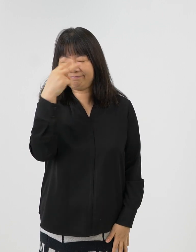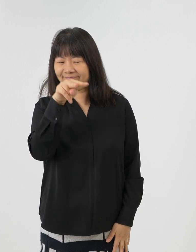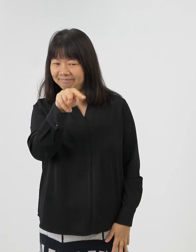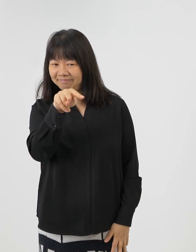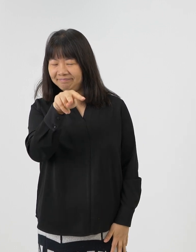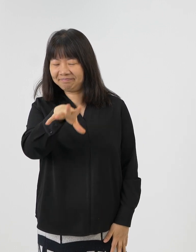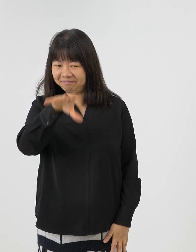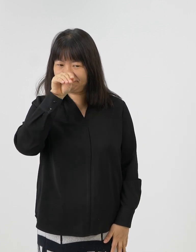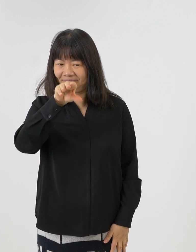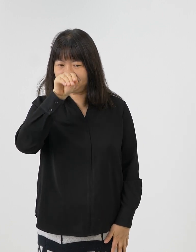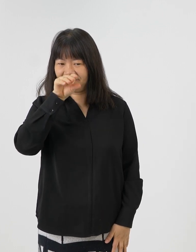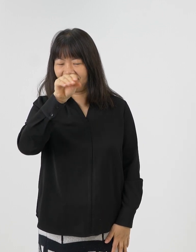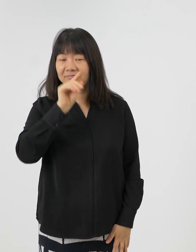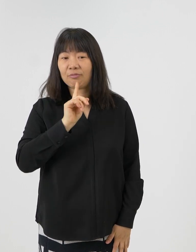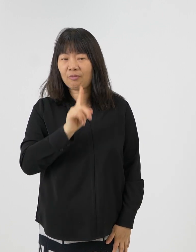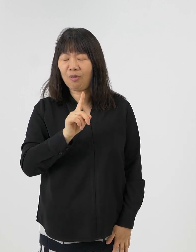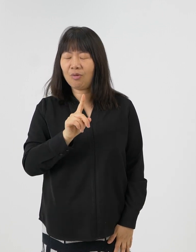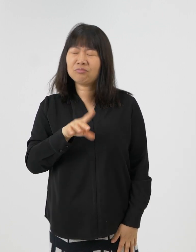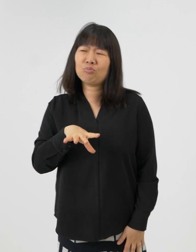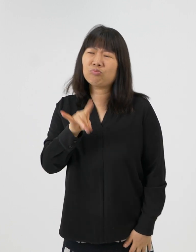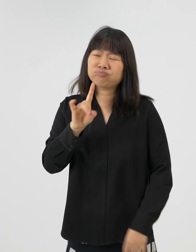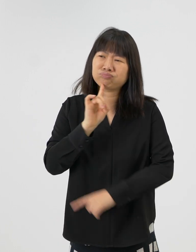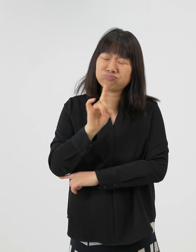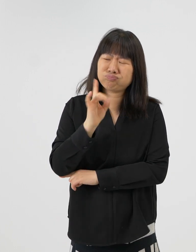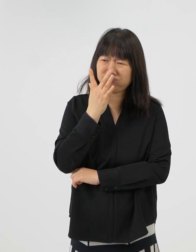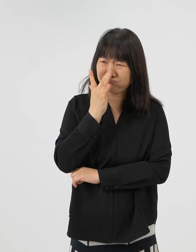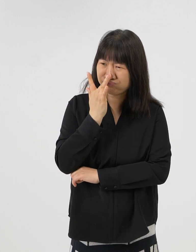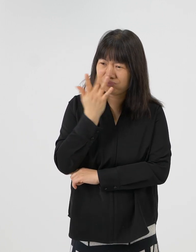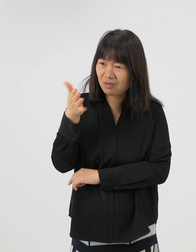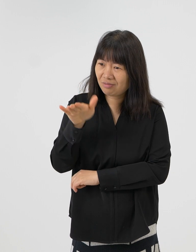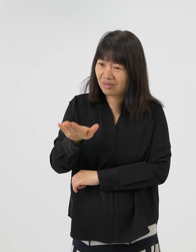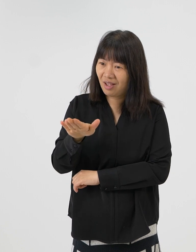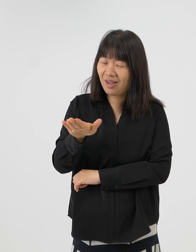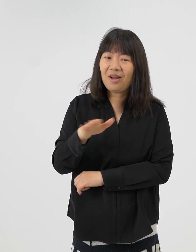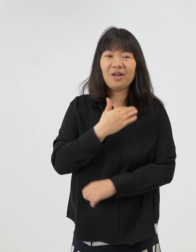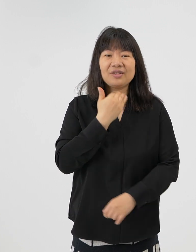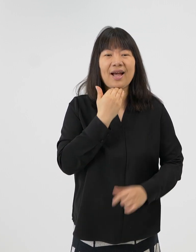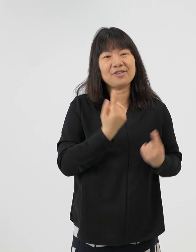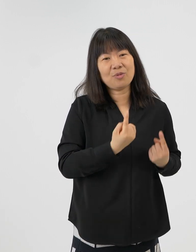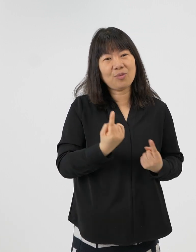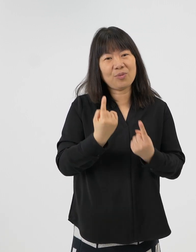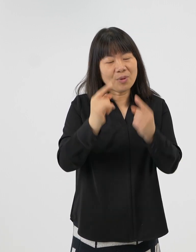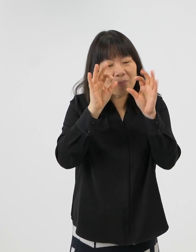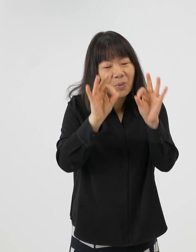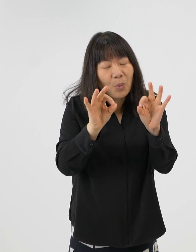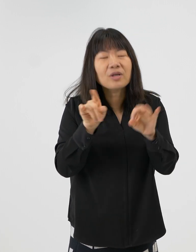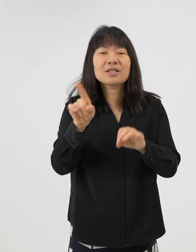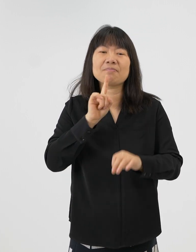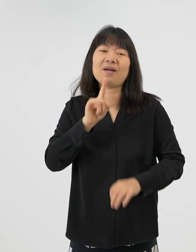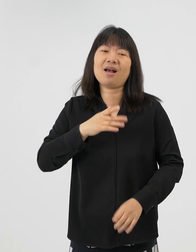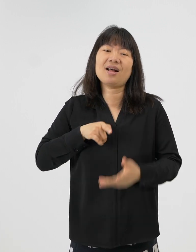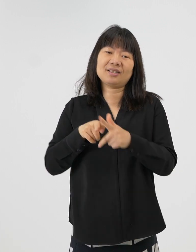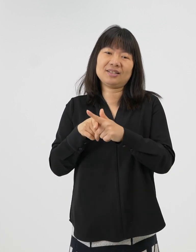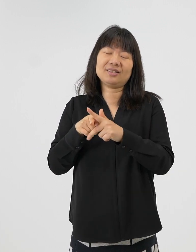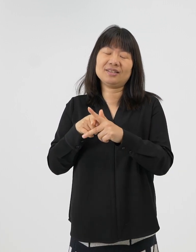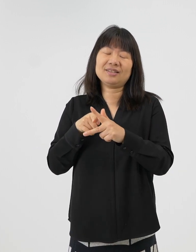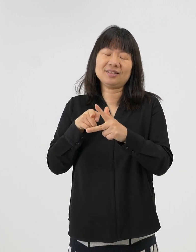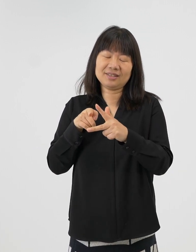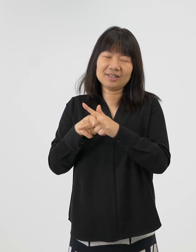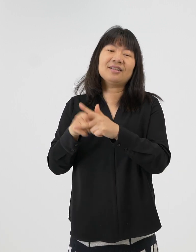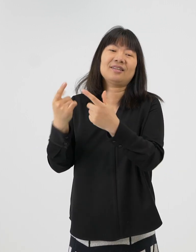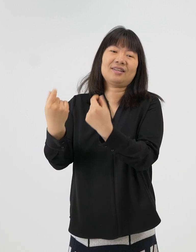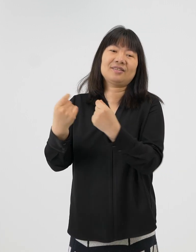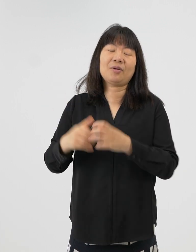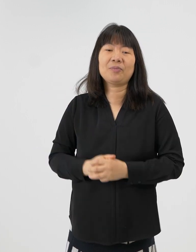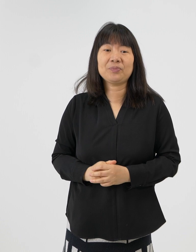처음엔 못 알아들었는데 살다 보니까 그 말도 또 틀린 말이 아니더라고요. 요즘은 그 음식의